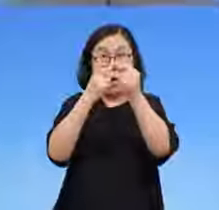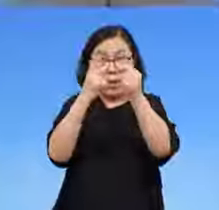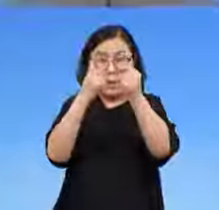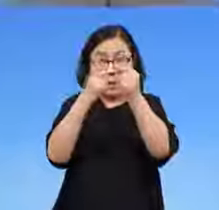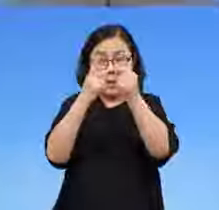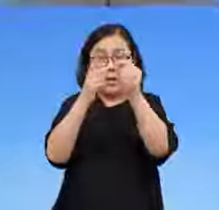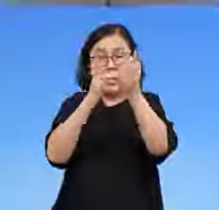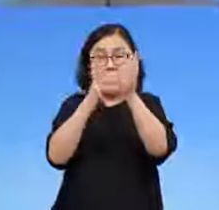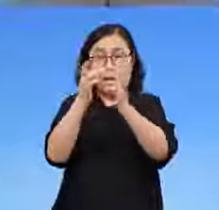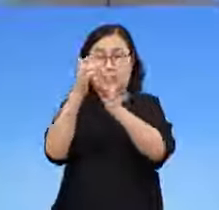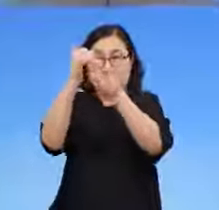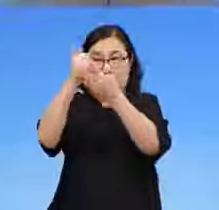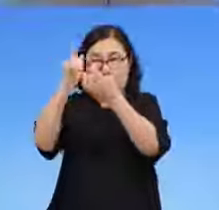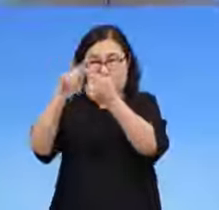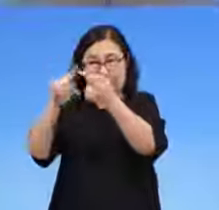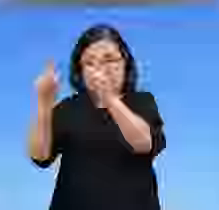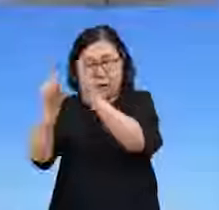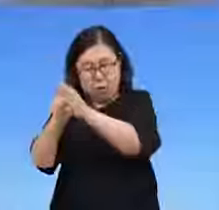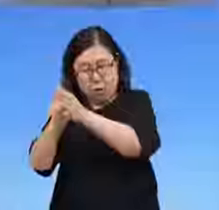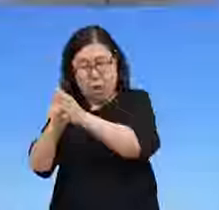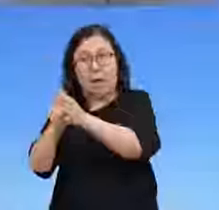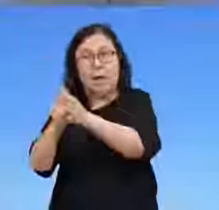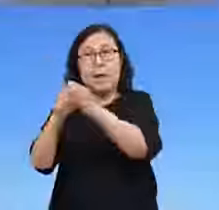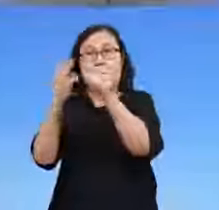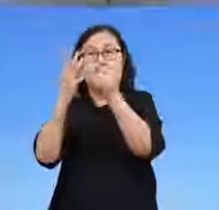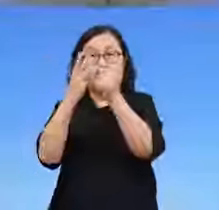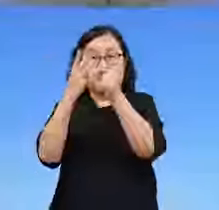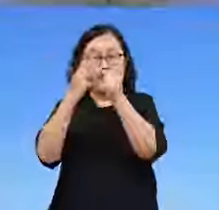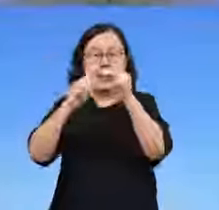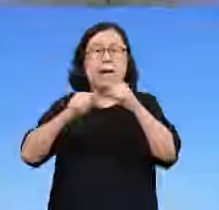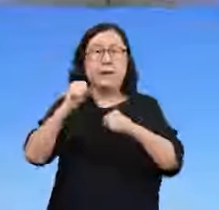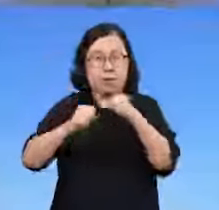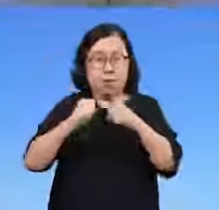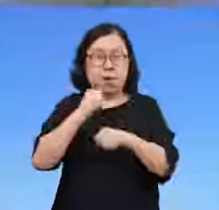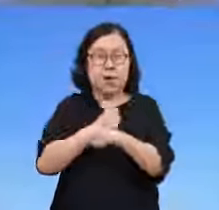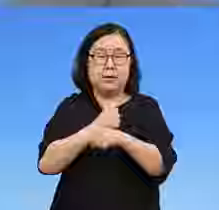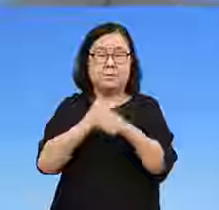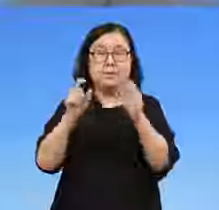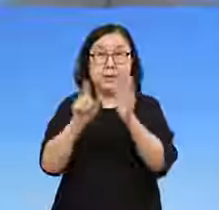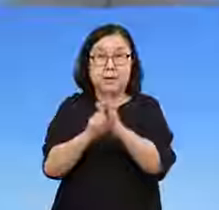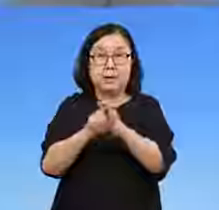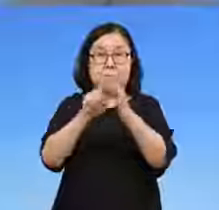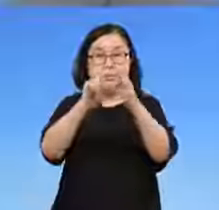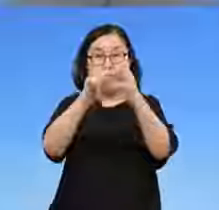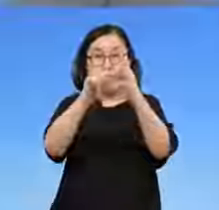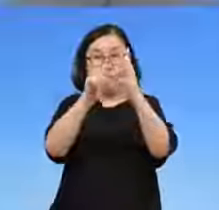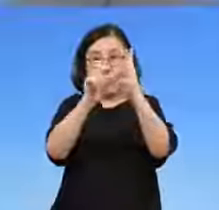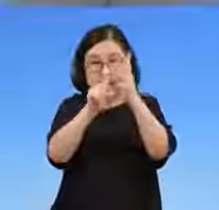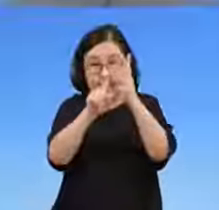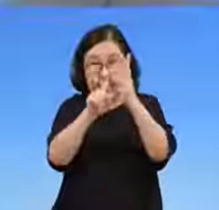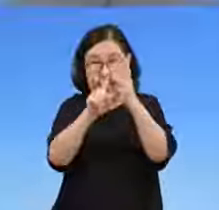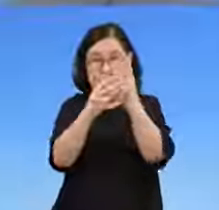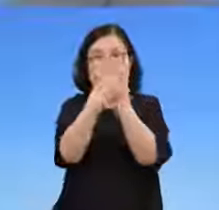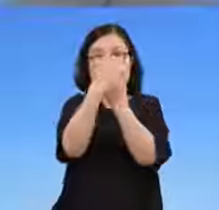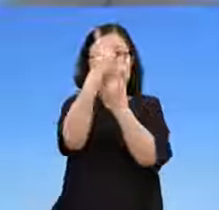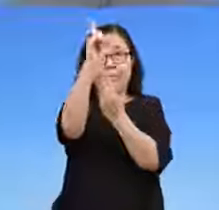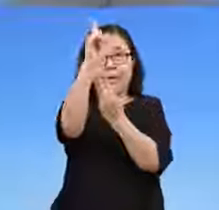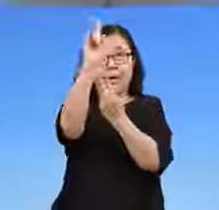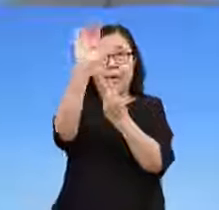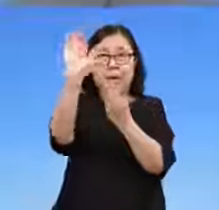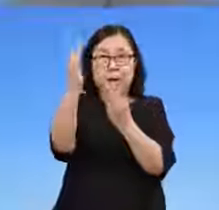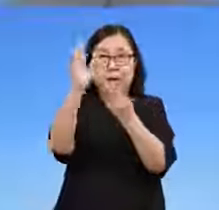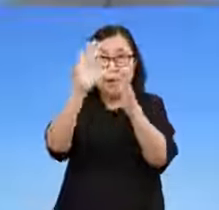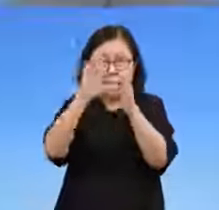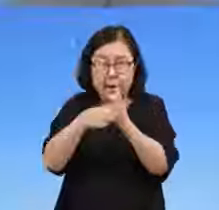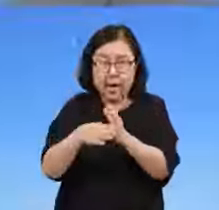그런가 하면 두 번째가 예수님에 대한 신뢰, 그리고 세 번째가 행동하는 믿음. 이 삼각다리가 조화를